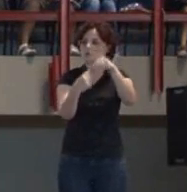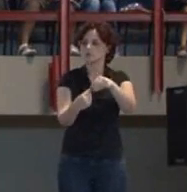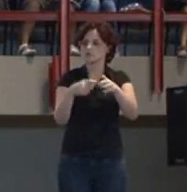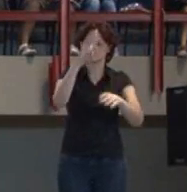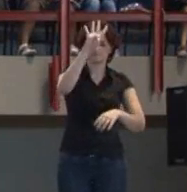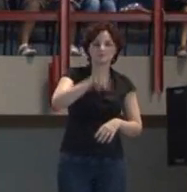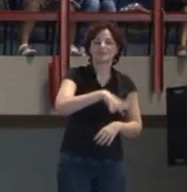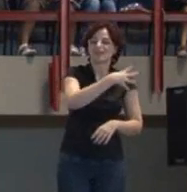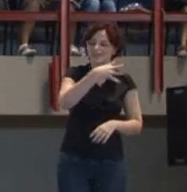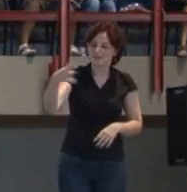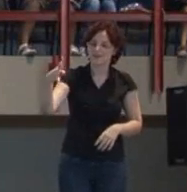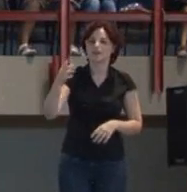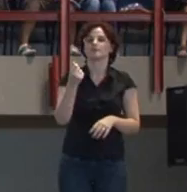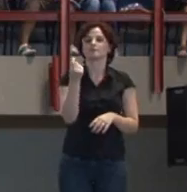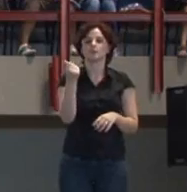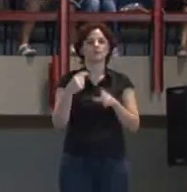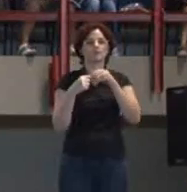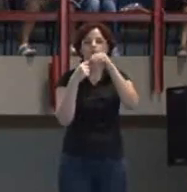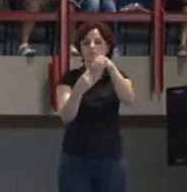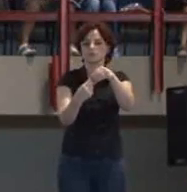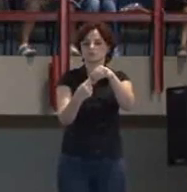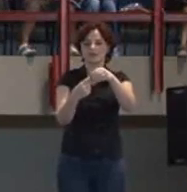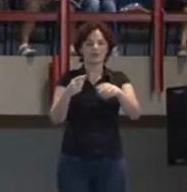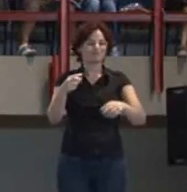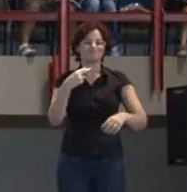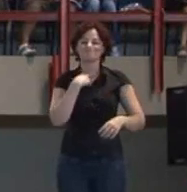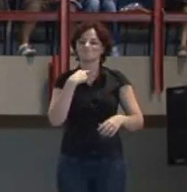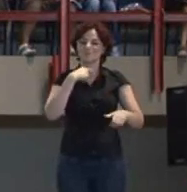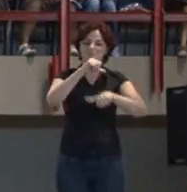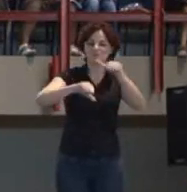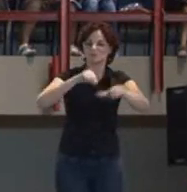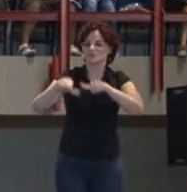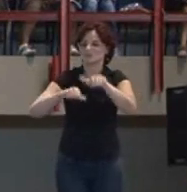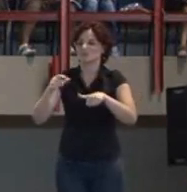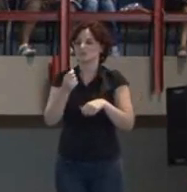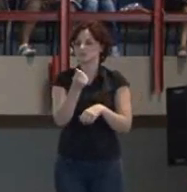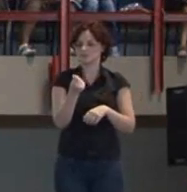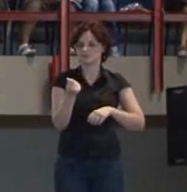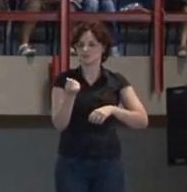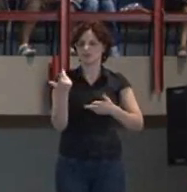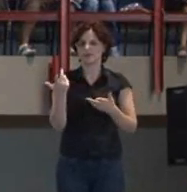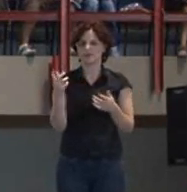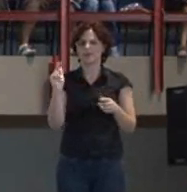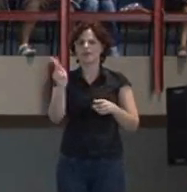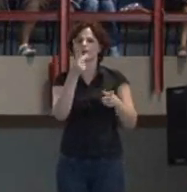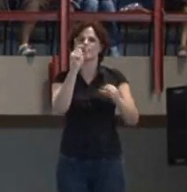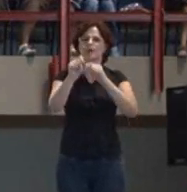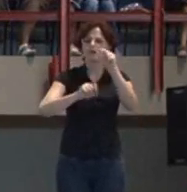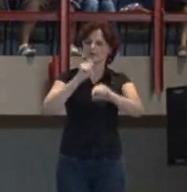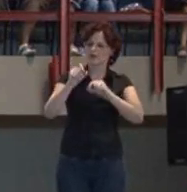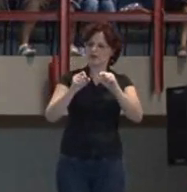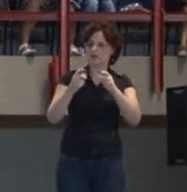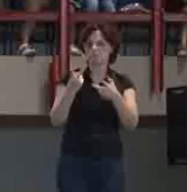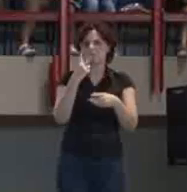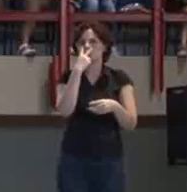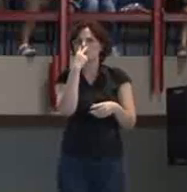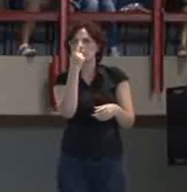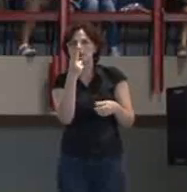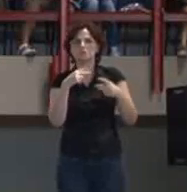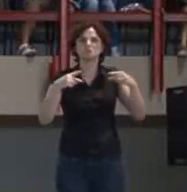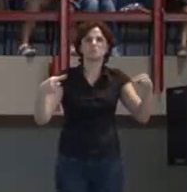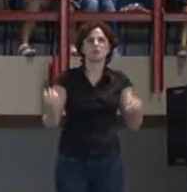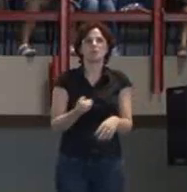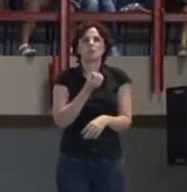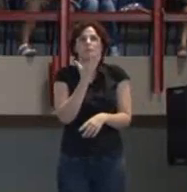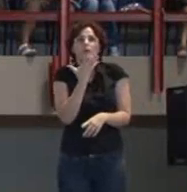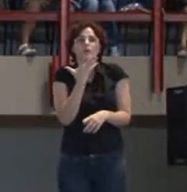preço não podia mudar o que que terminava acontecendo parecia de início uma coisa boa né